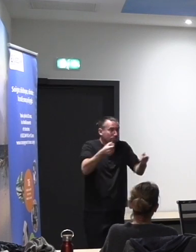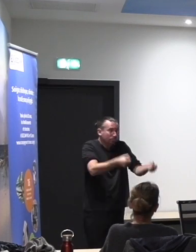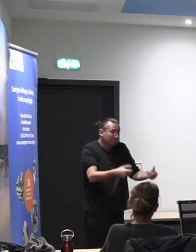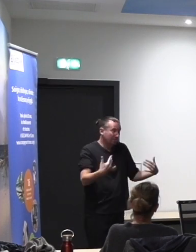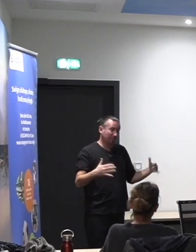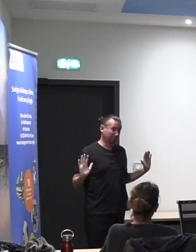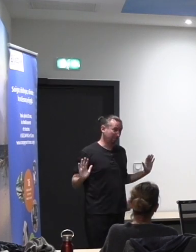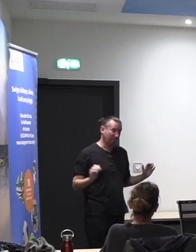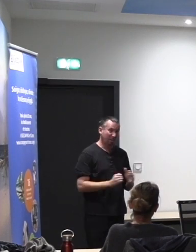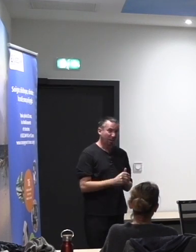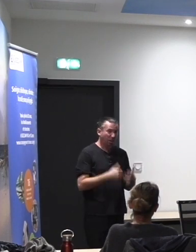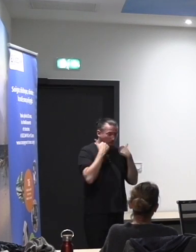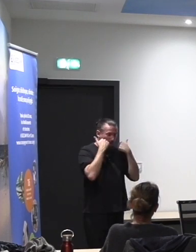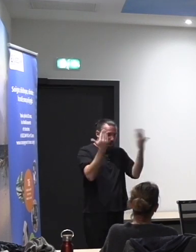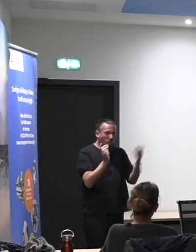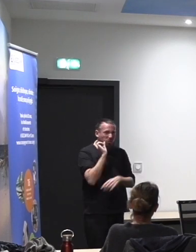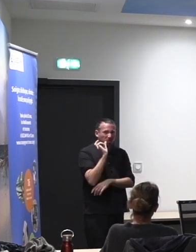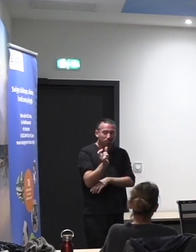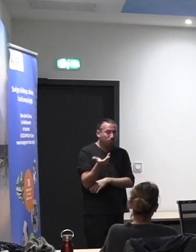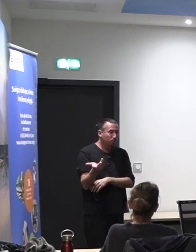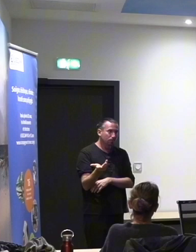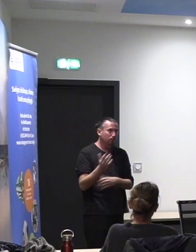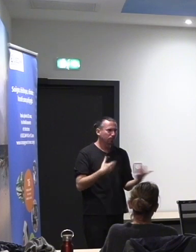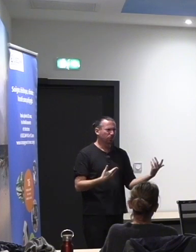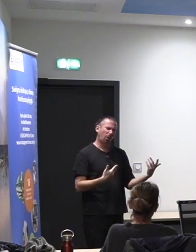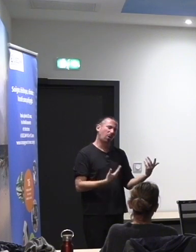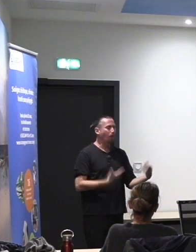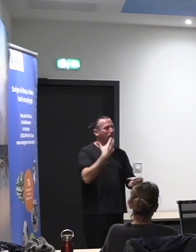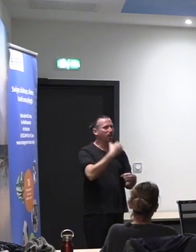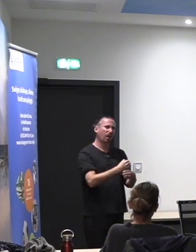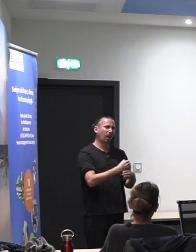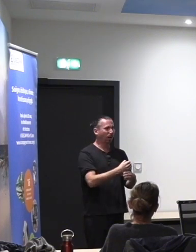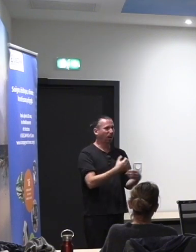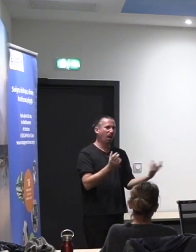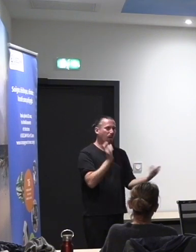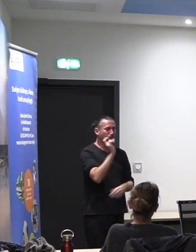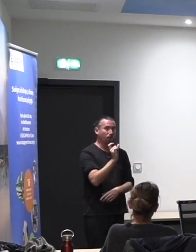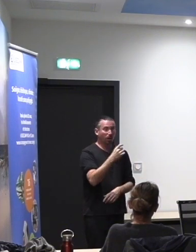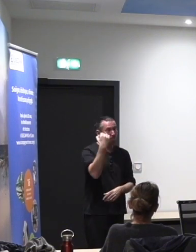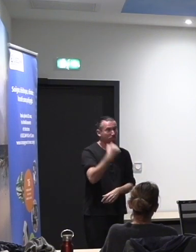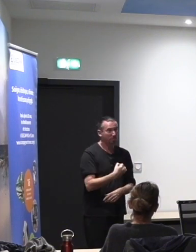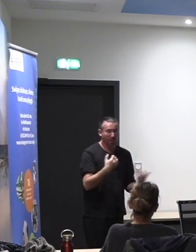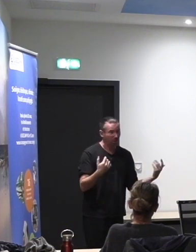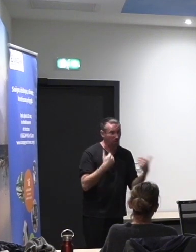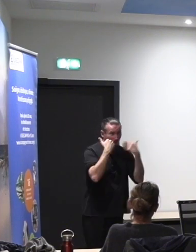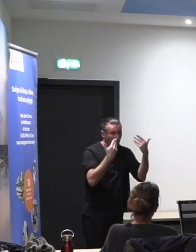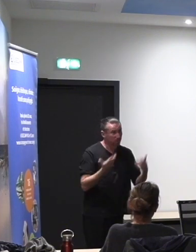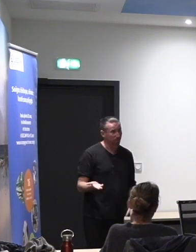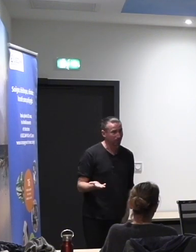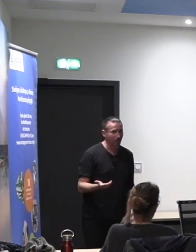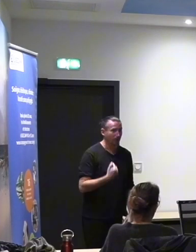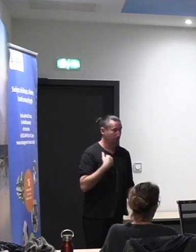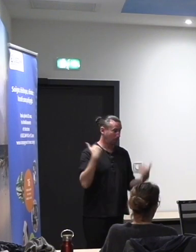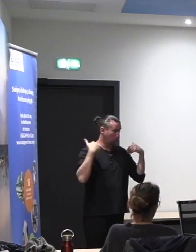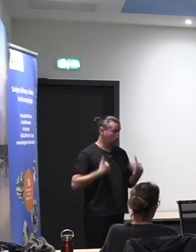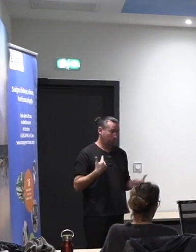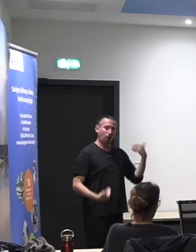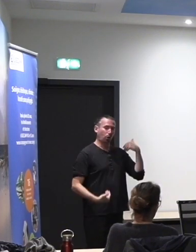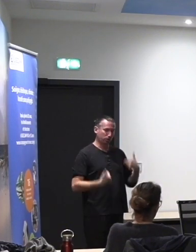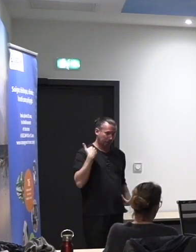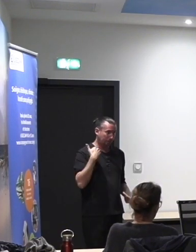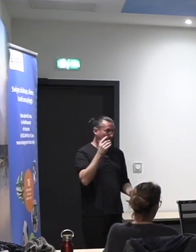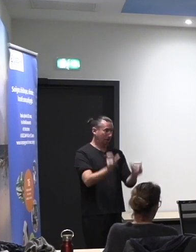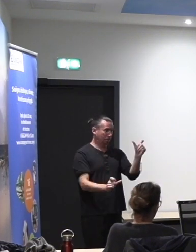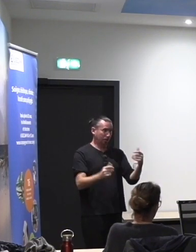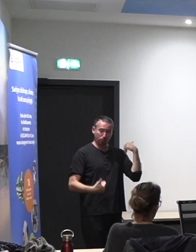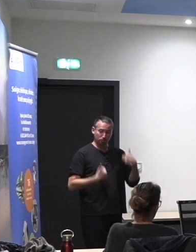qu'on invente un nom qui est encore une insulte au 2e degré. Donc, je suis handicapé, et je considère qu'il y a des personnes handicapées, et ça n'a